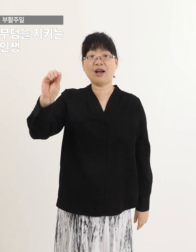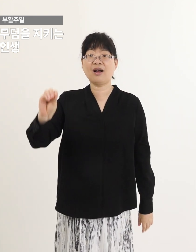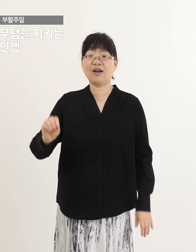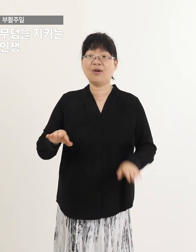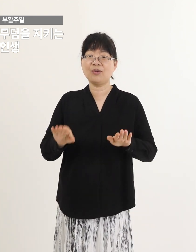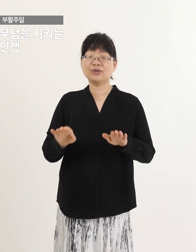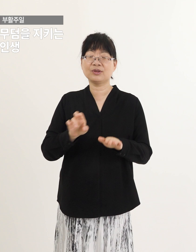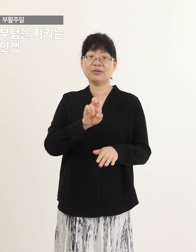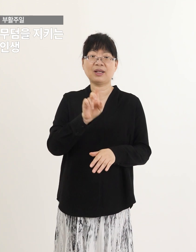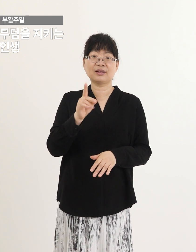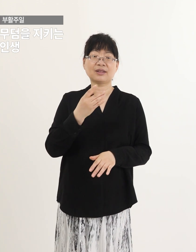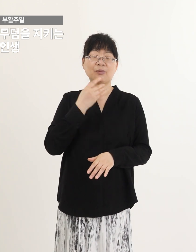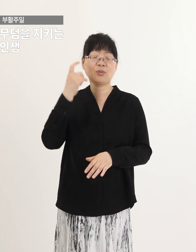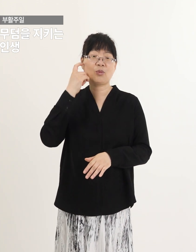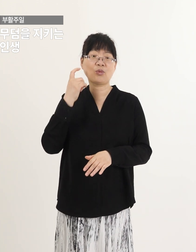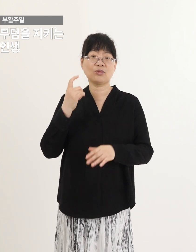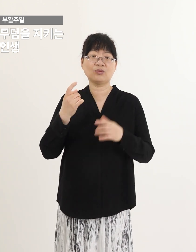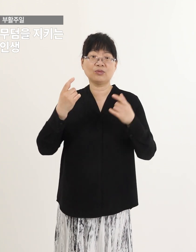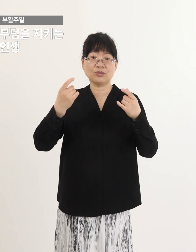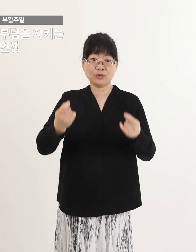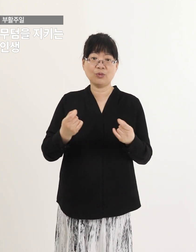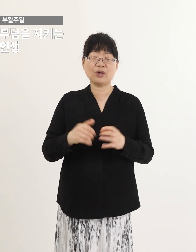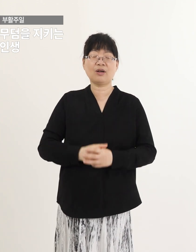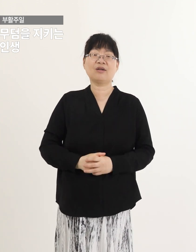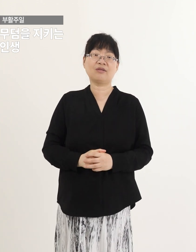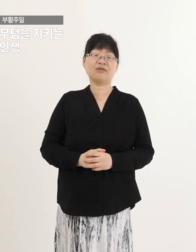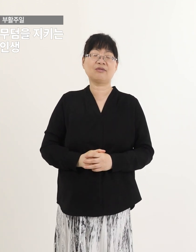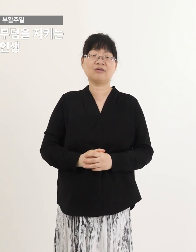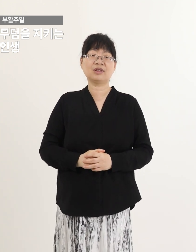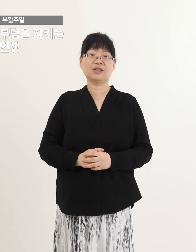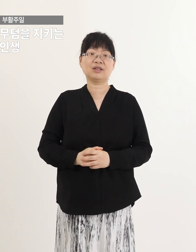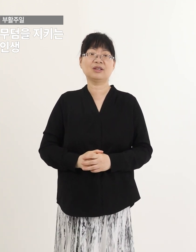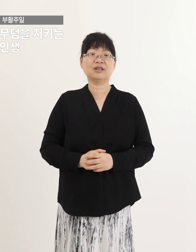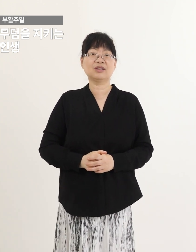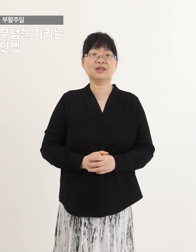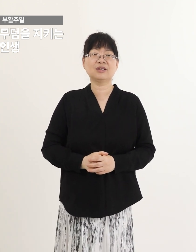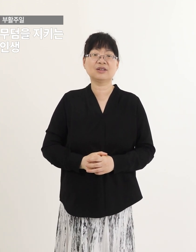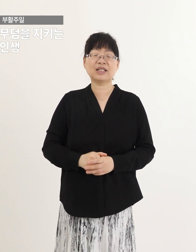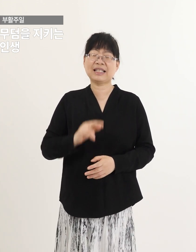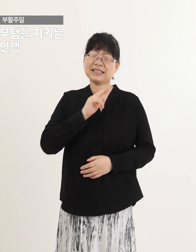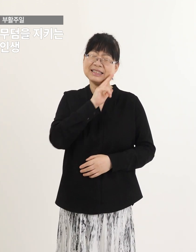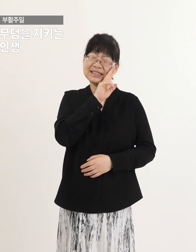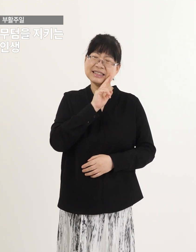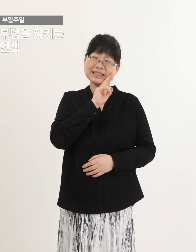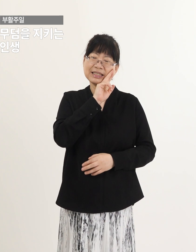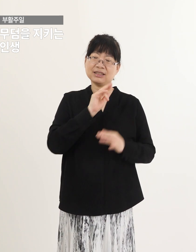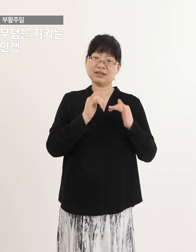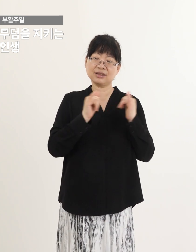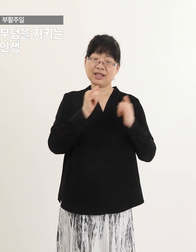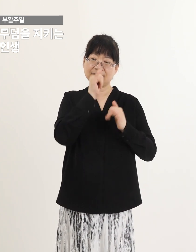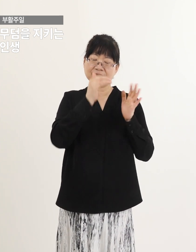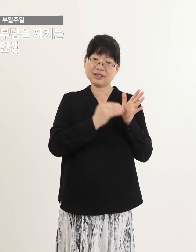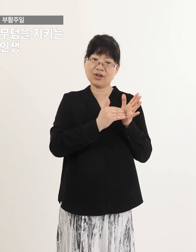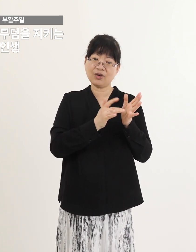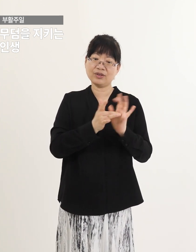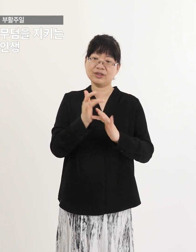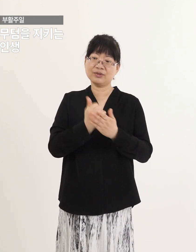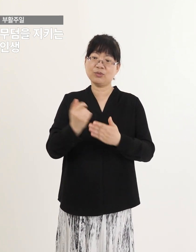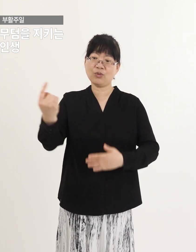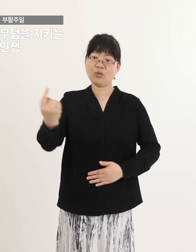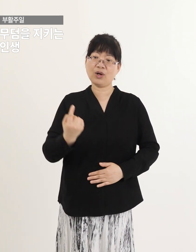오늘 마태복음도 마찬가지예요. 성경을 잘 보세요. 본문을 보시면 의심하는 사람들이 있더라. 예수께서